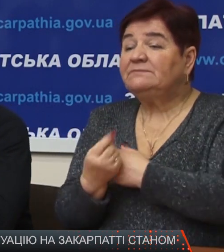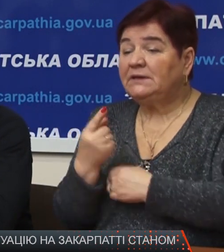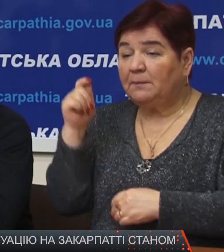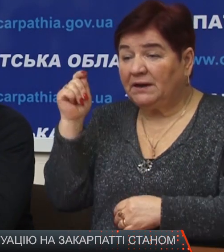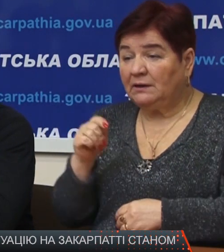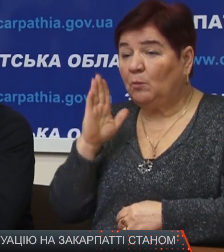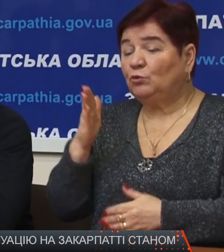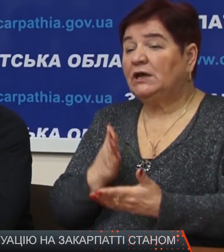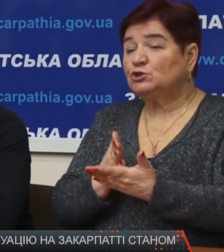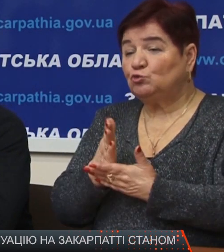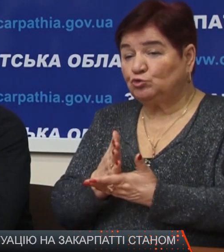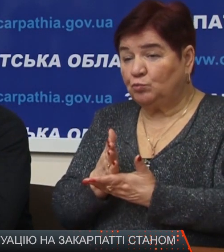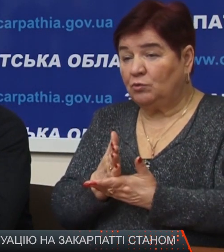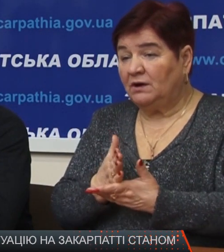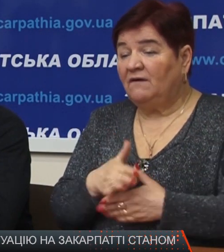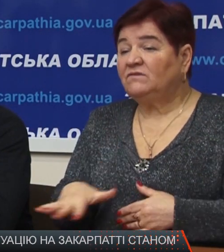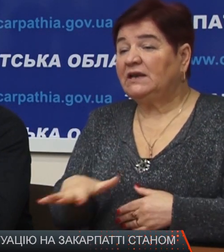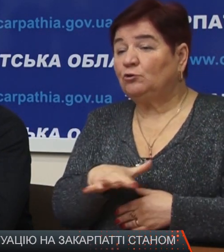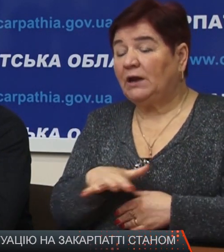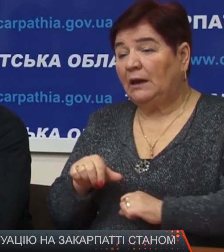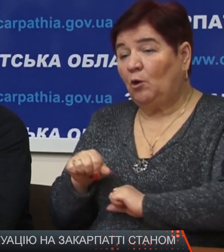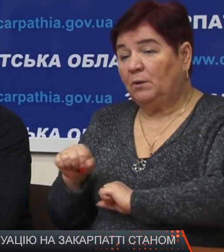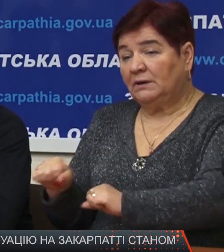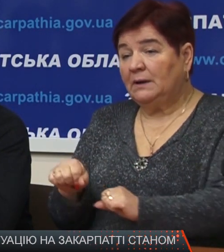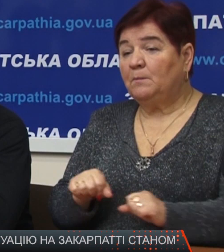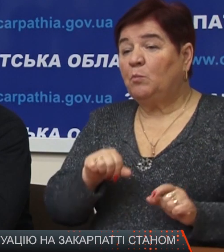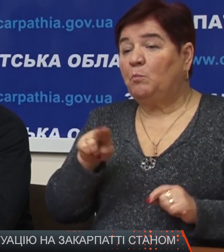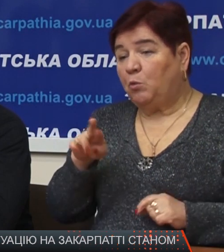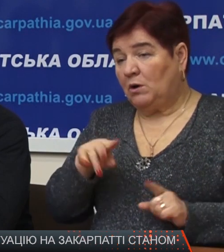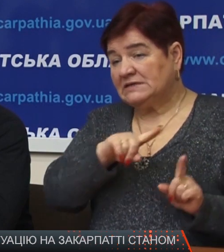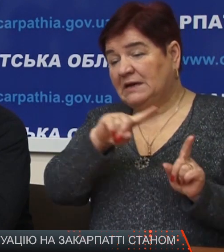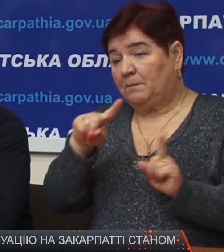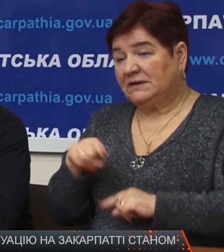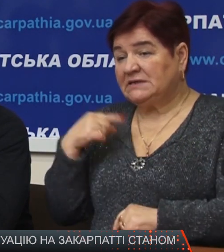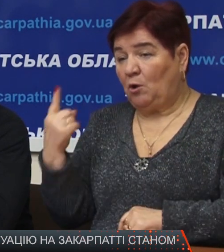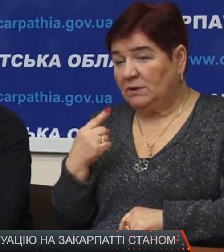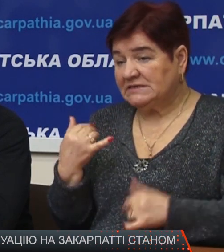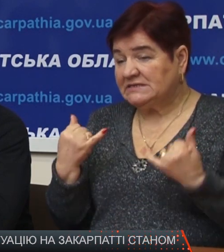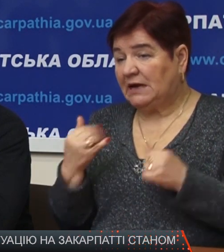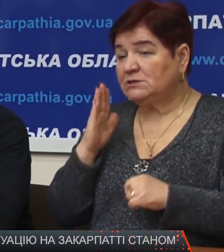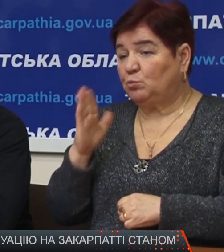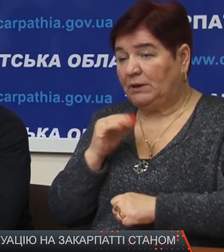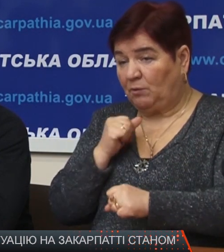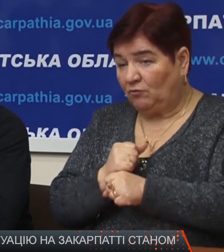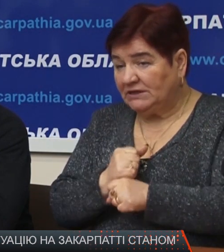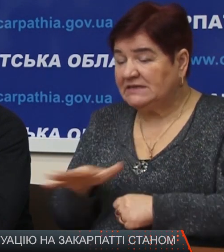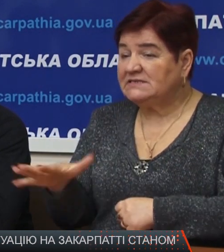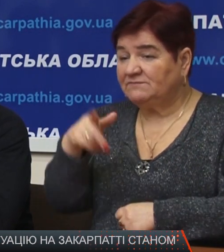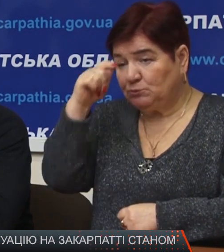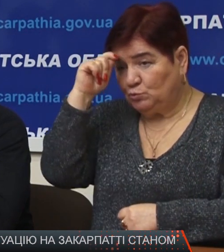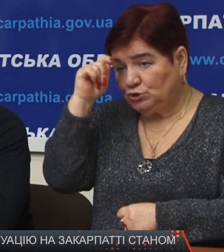буде нести службу в територіальній обороні і по обороні Закарпатської області. Тобто зараз буде проводитися робота і вони всі будуть